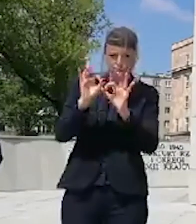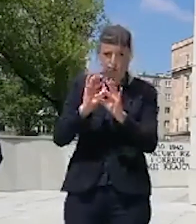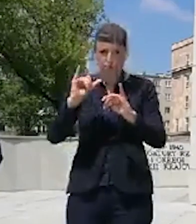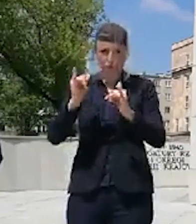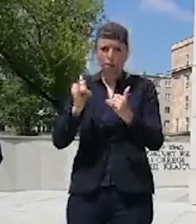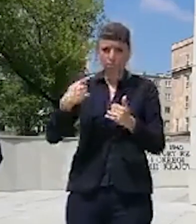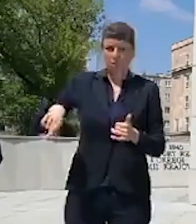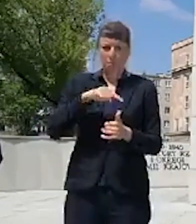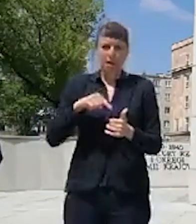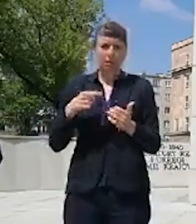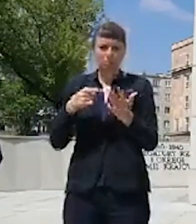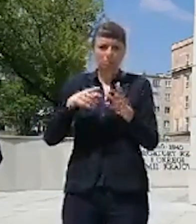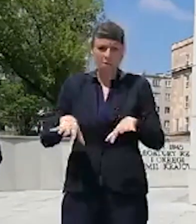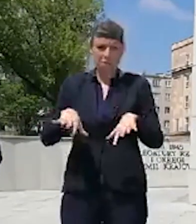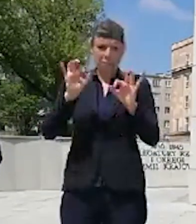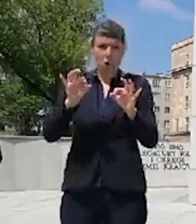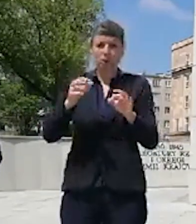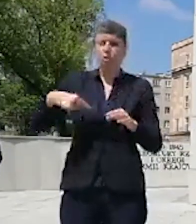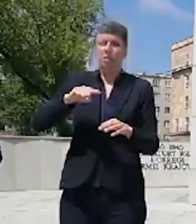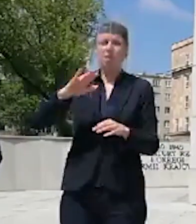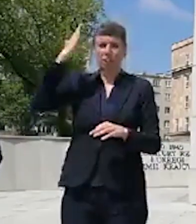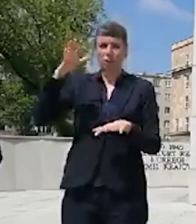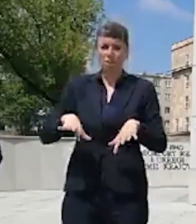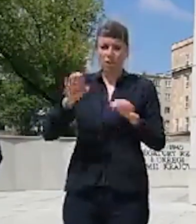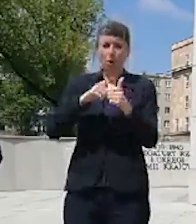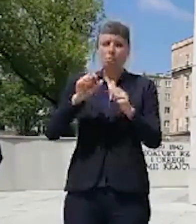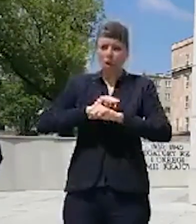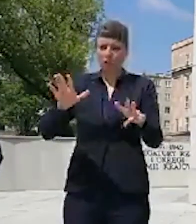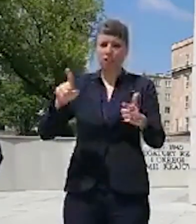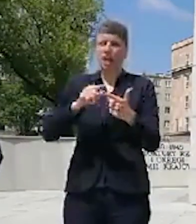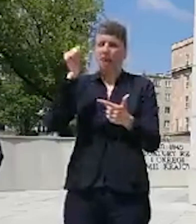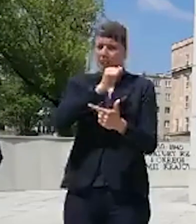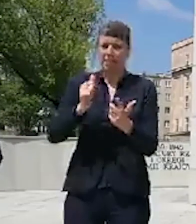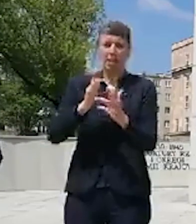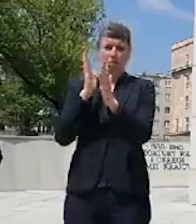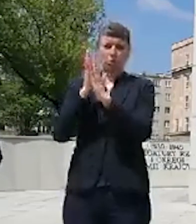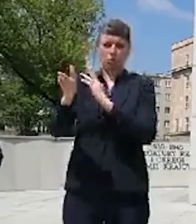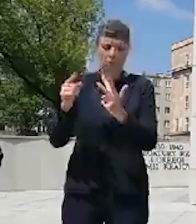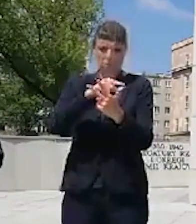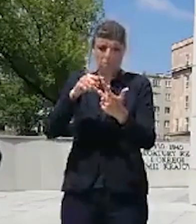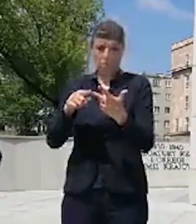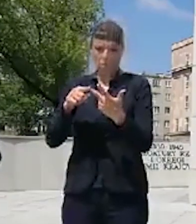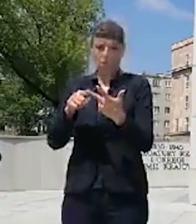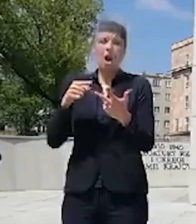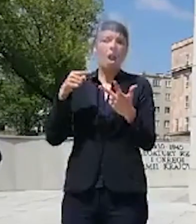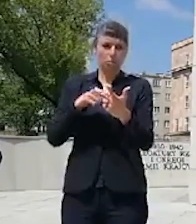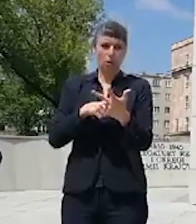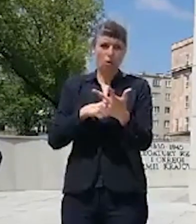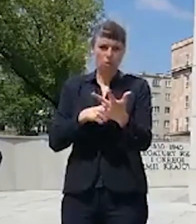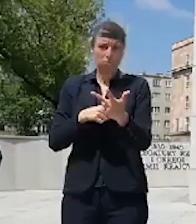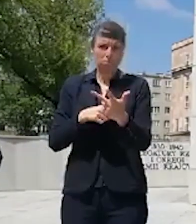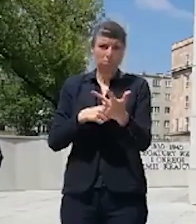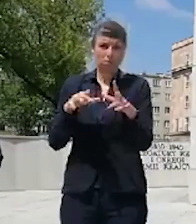mieć świadomość, że dokonujemy ich w sposób powszechny, tajny, bezpośredni, taki jakie wybory